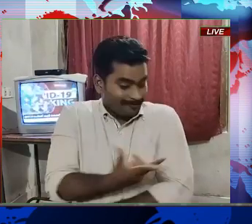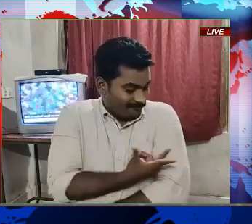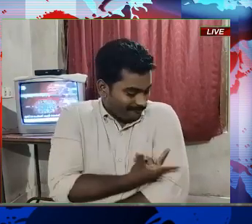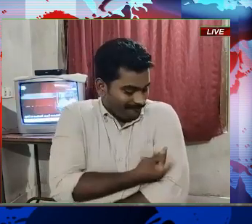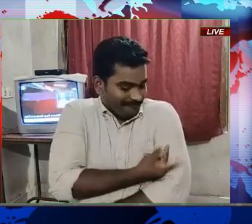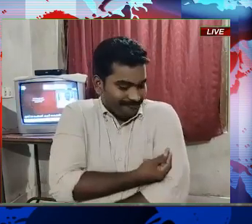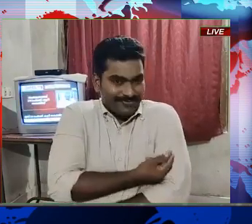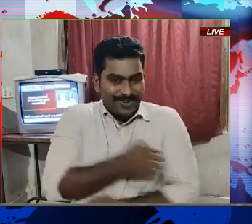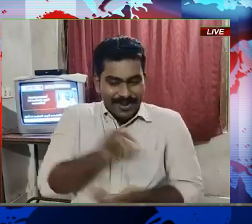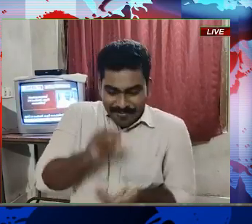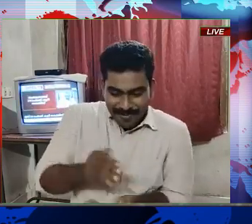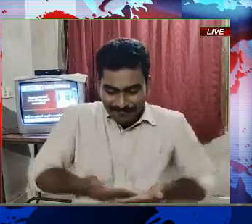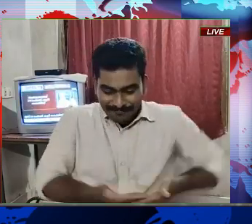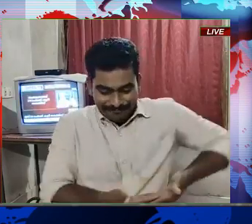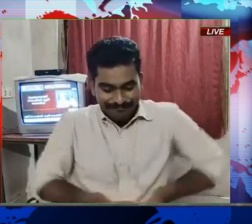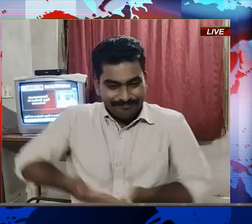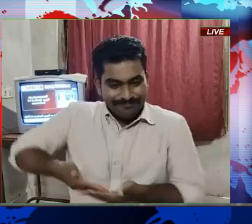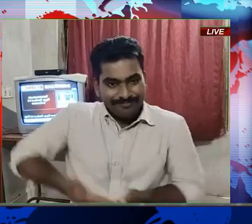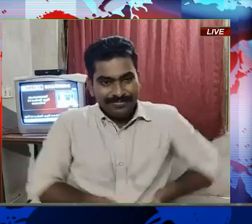ദുരുപയോഗിക്കുന്നത്.